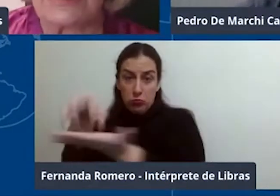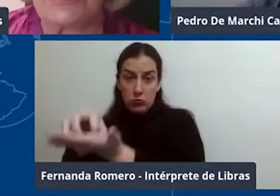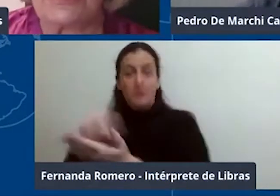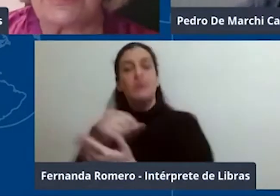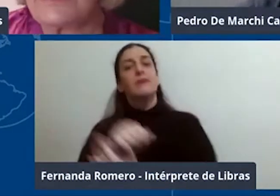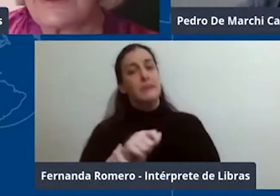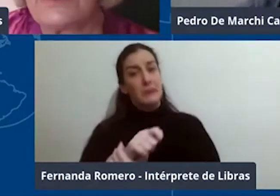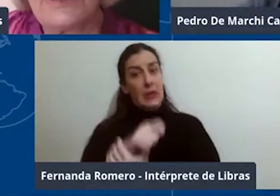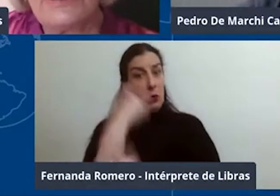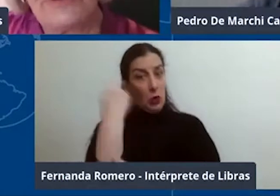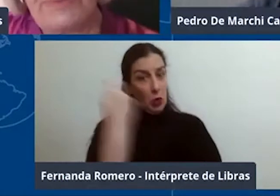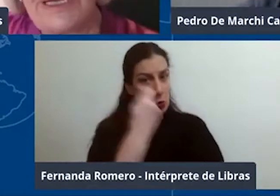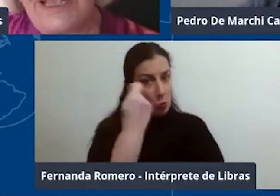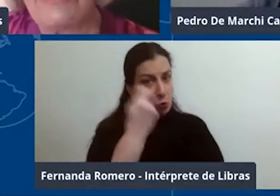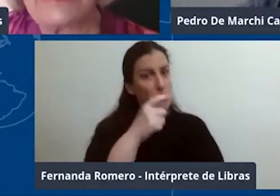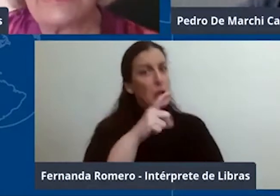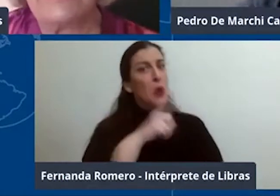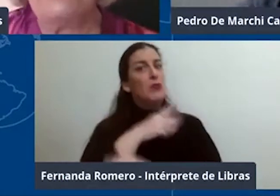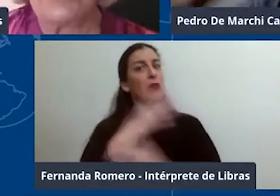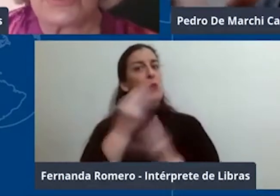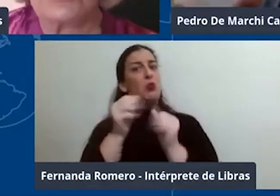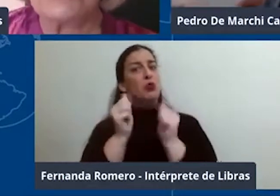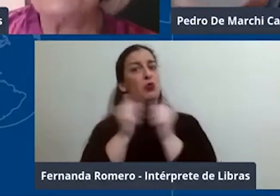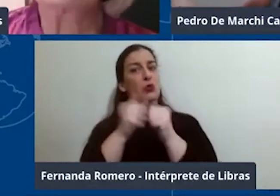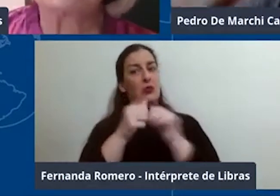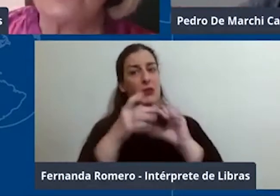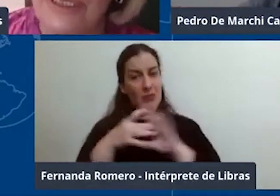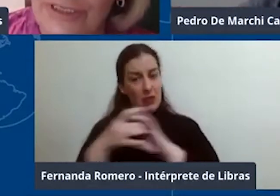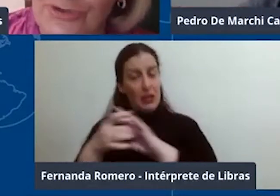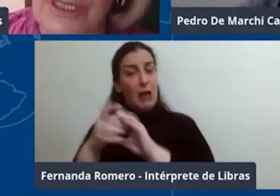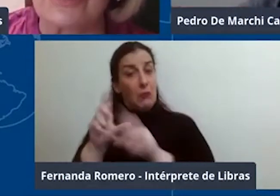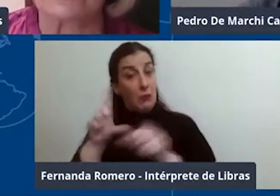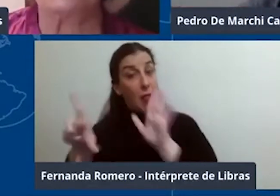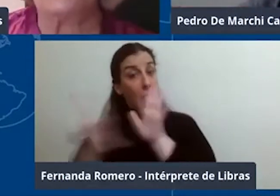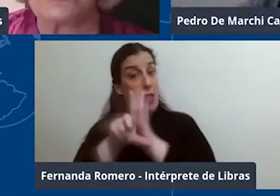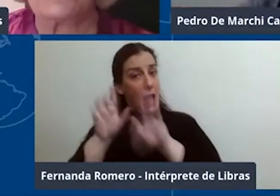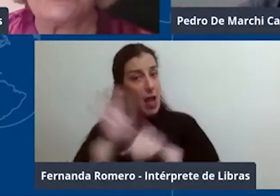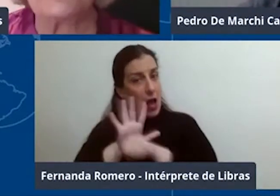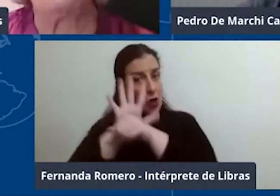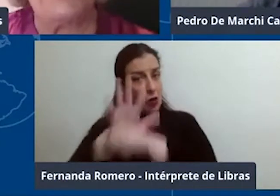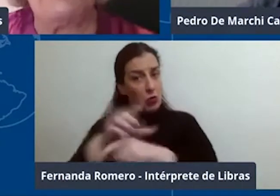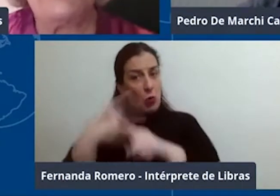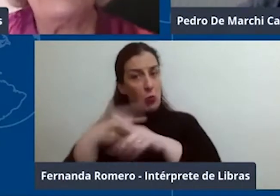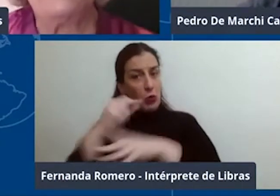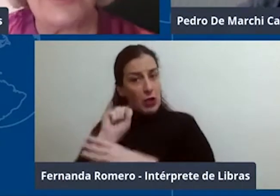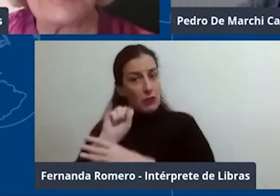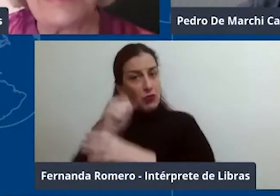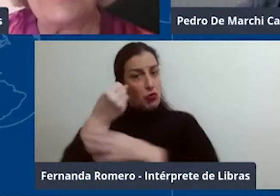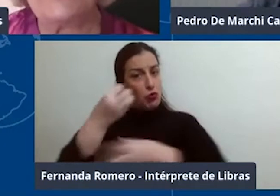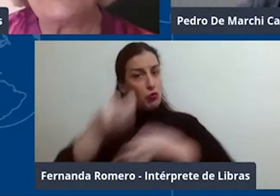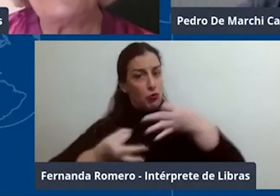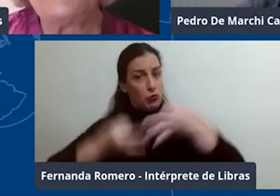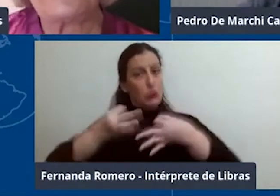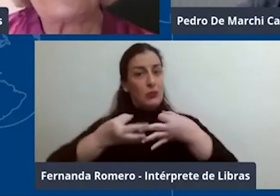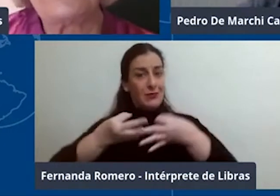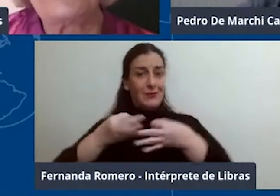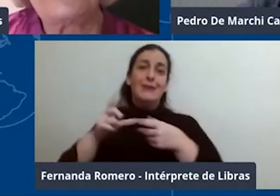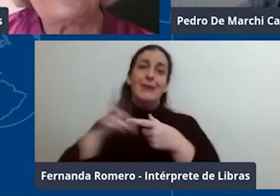o sistema de integrados, foi benéfica essa lei, porque trouxe segurança jurídica, que é o nosso grande problema em muitas